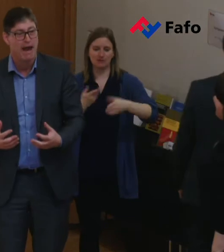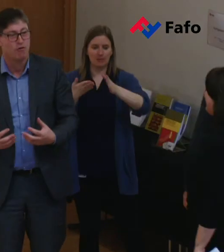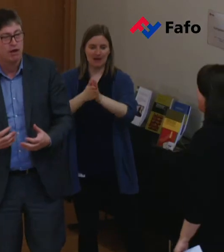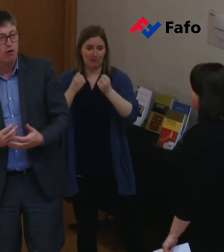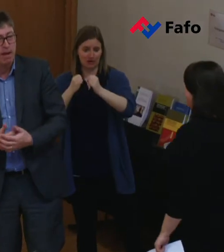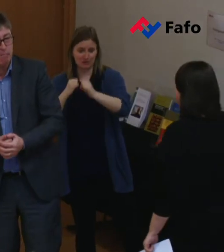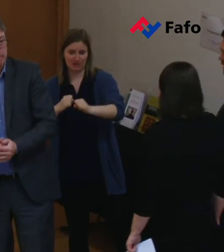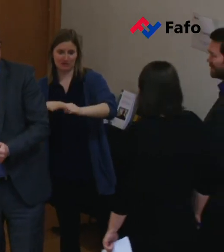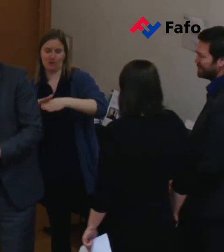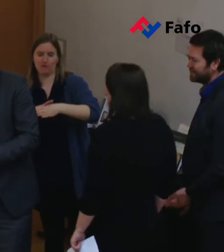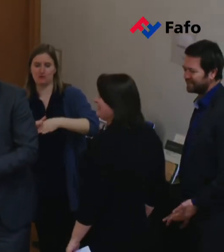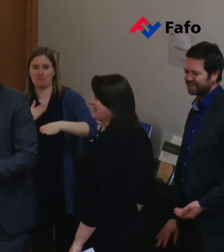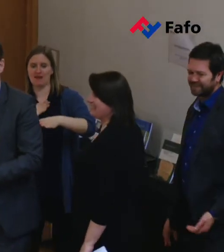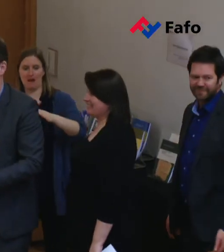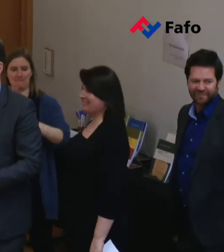mer når de går hjem. Og det